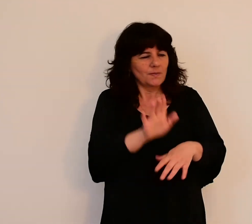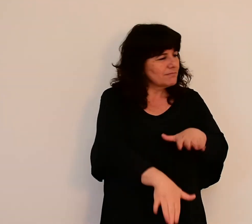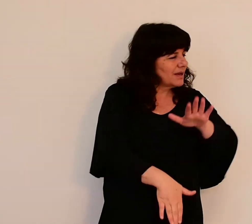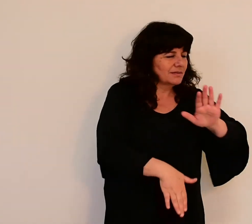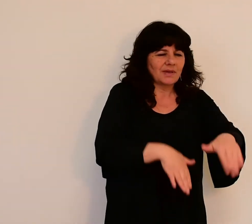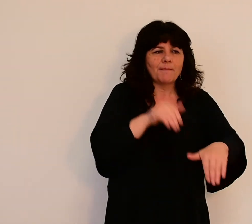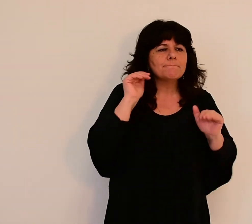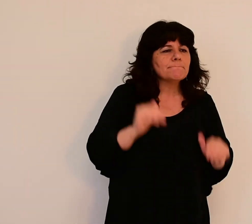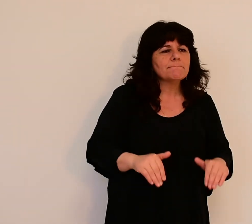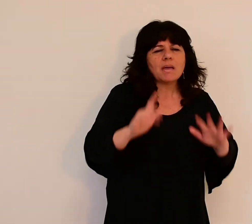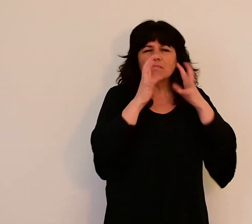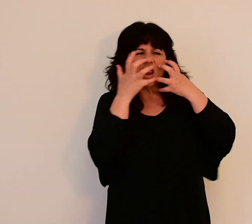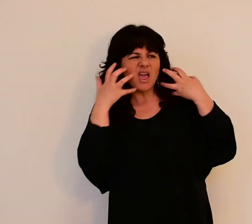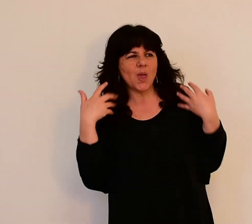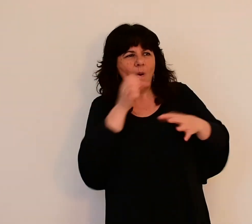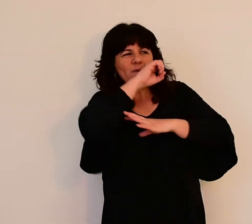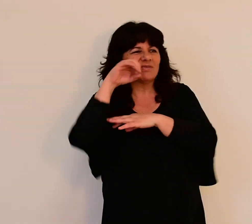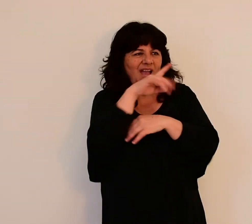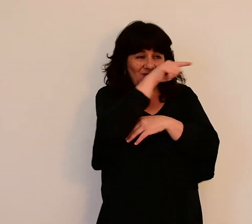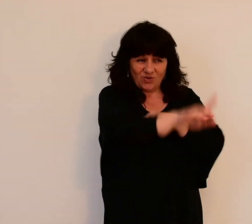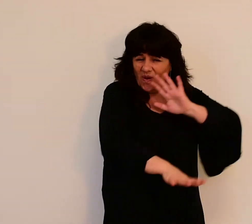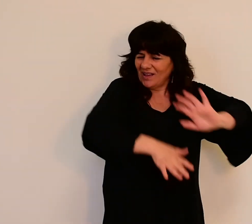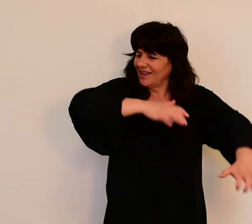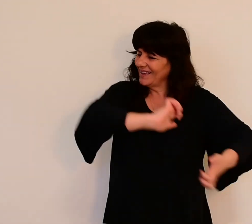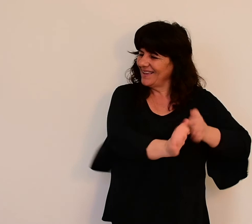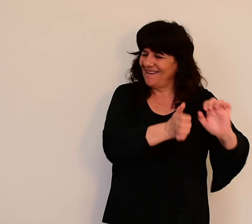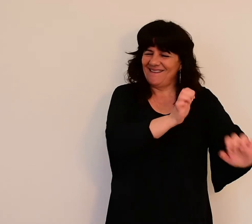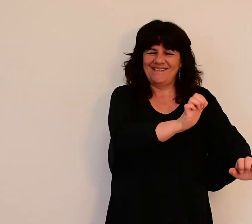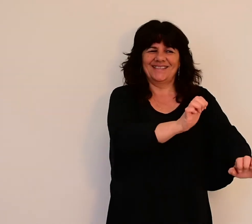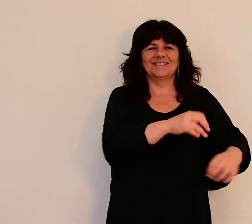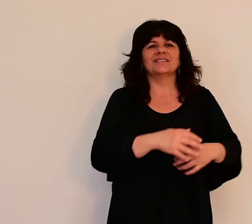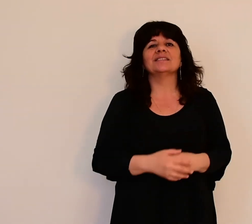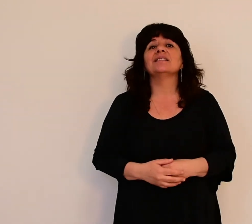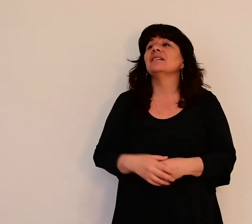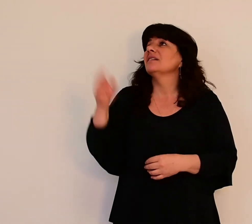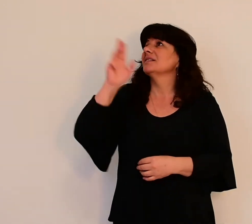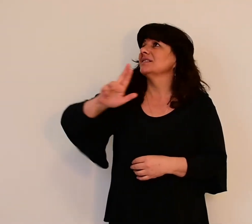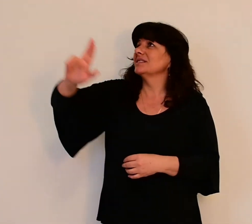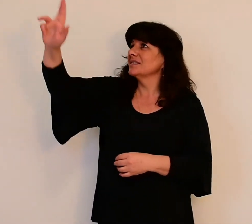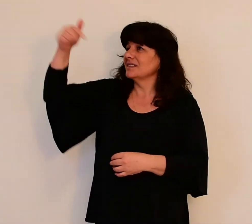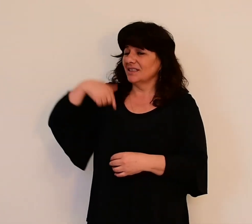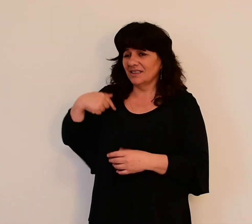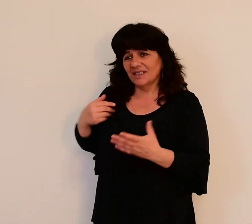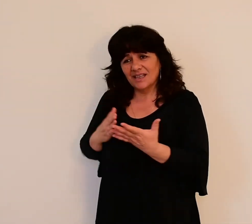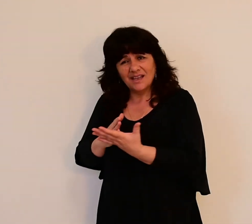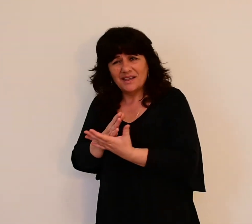Sois avec moi, Seigneur, dans mon épreuve.